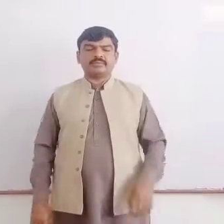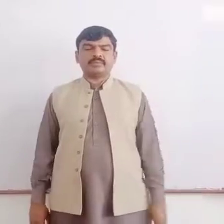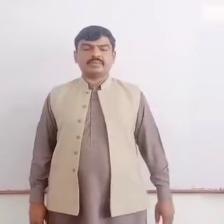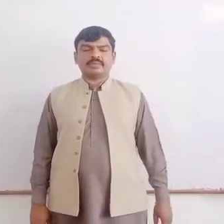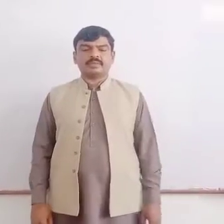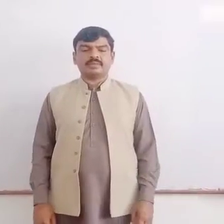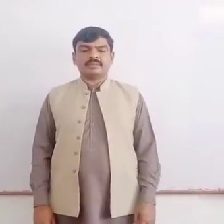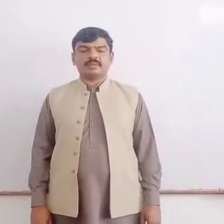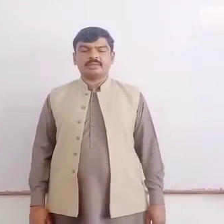कैंगरू,